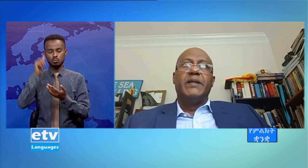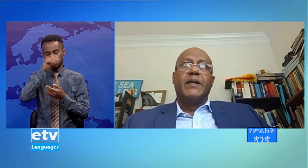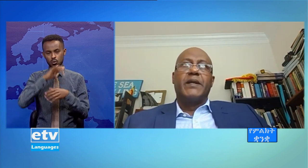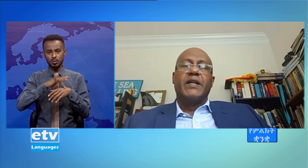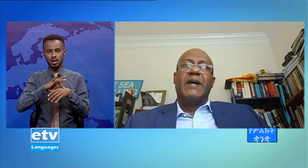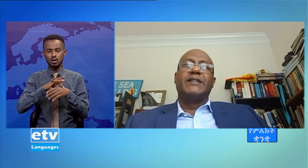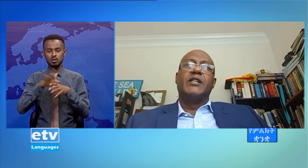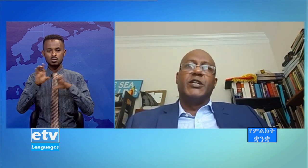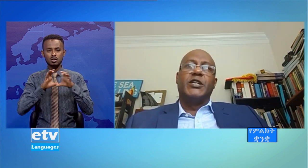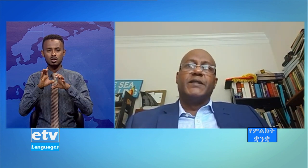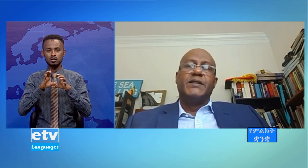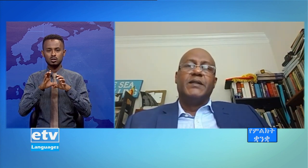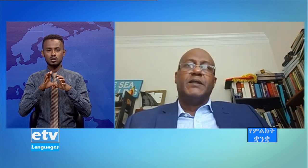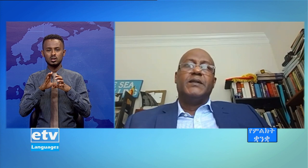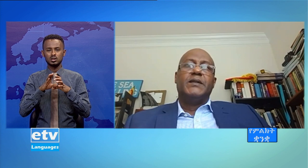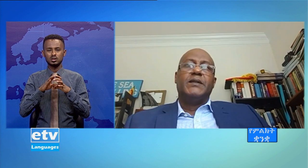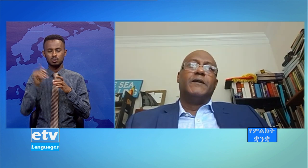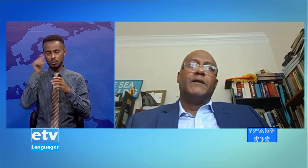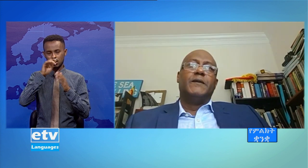በኢትዮጵያ ላይ የሚደረግ የማጣልሸት